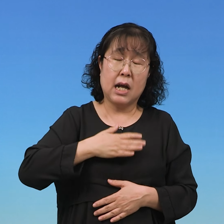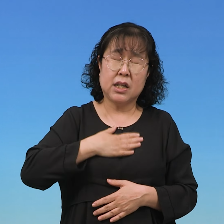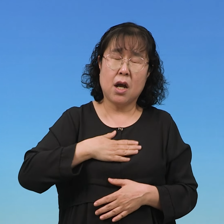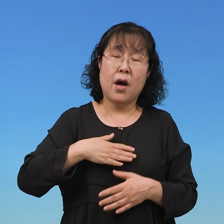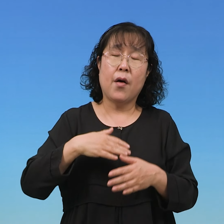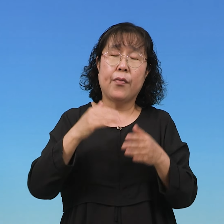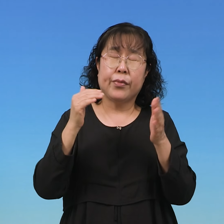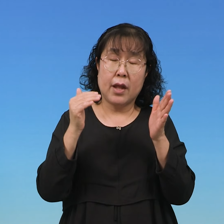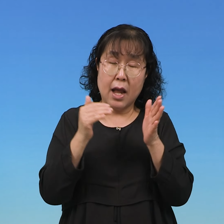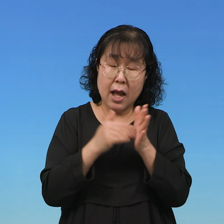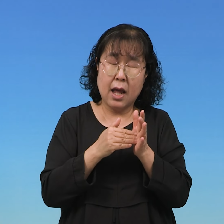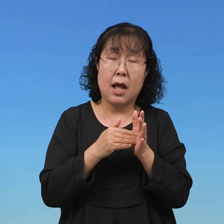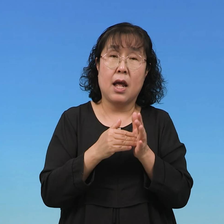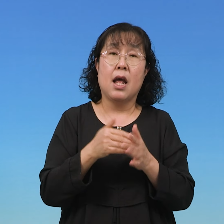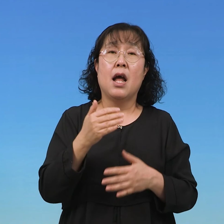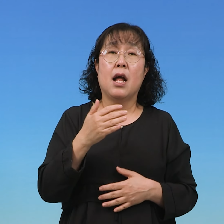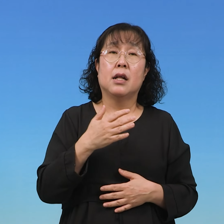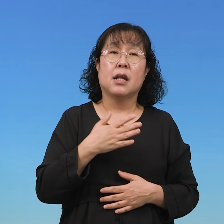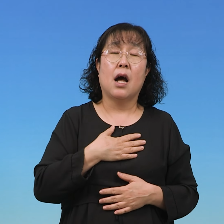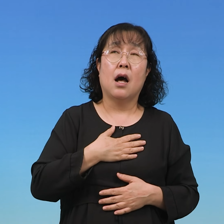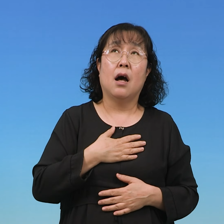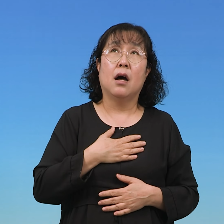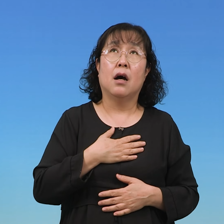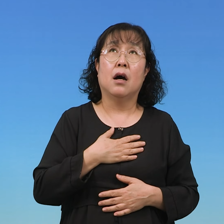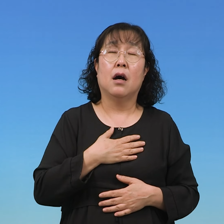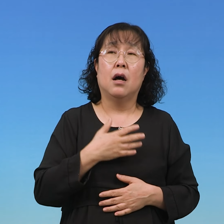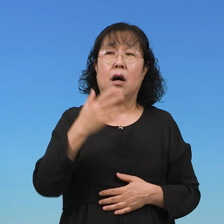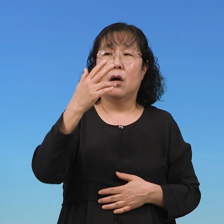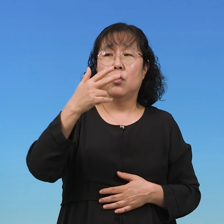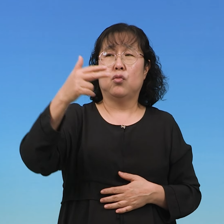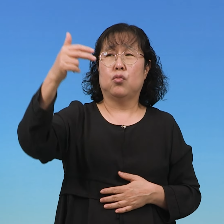아셨네, 나 주를